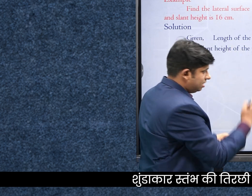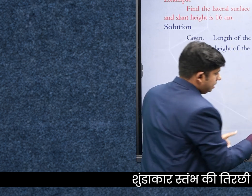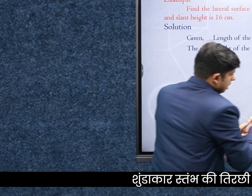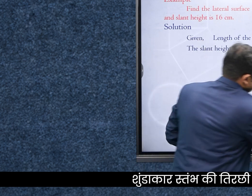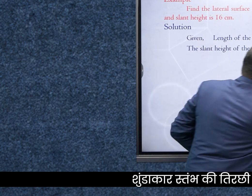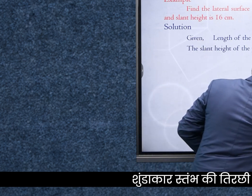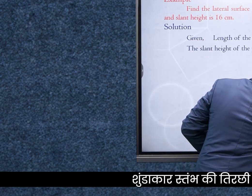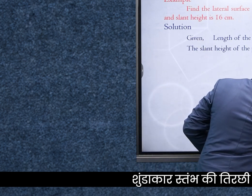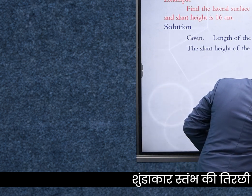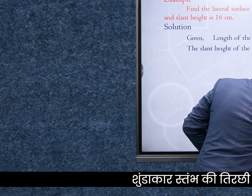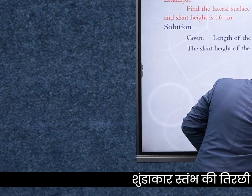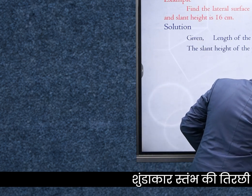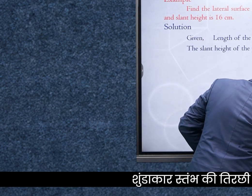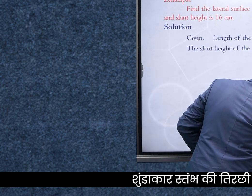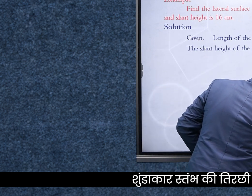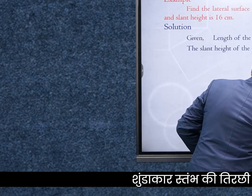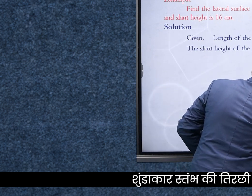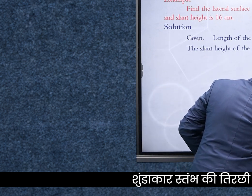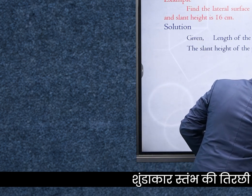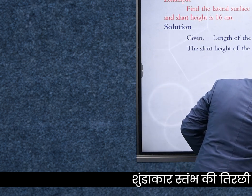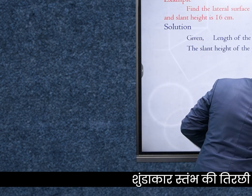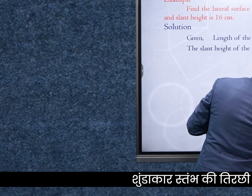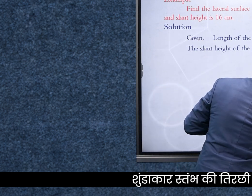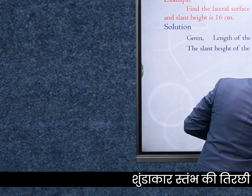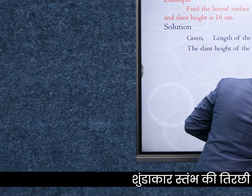शुंडाकार स्तंभे की तिरछी ऊंचाई इज इक्वल 16 सेमी।